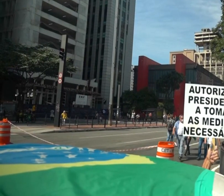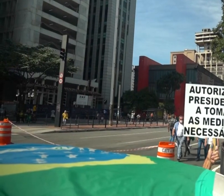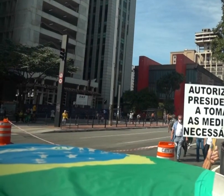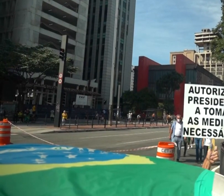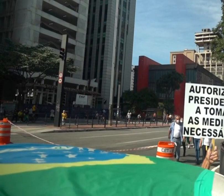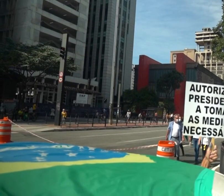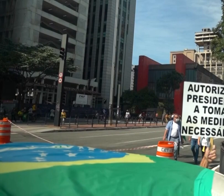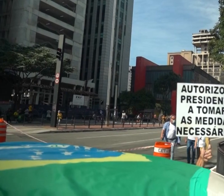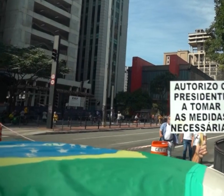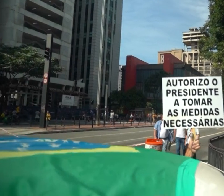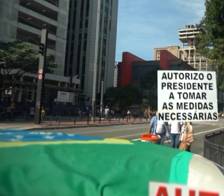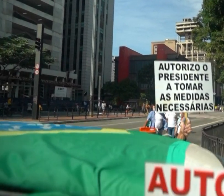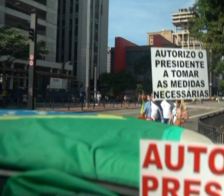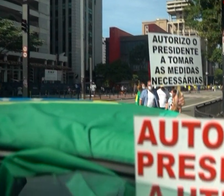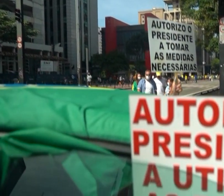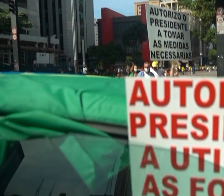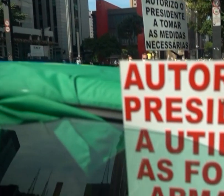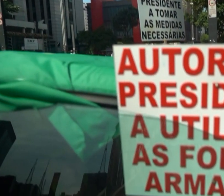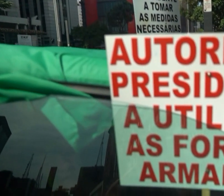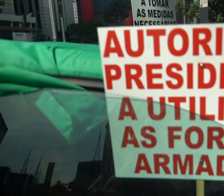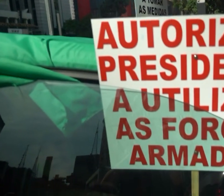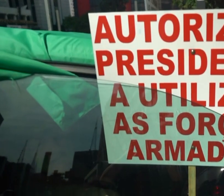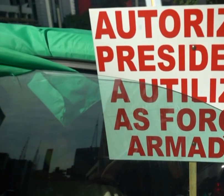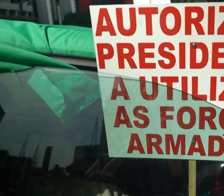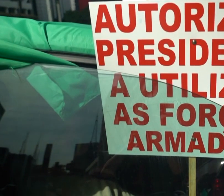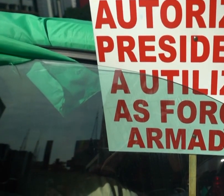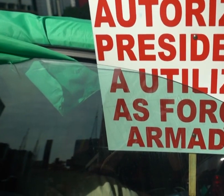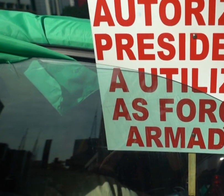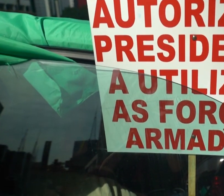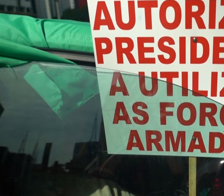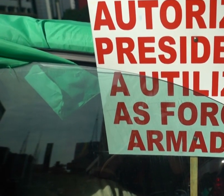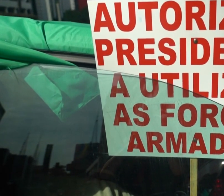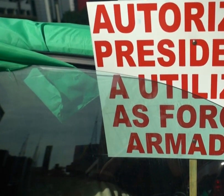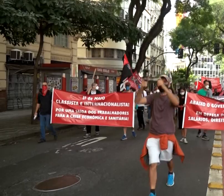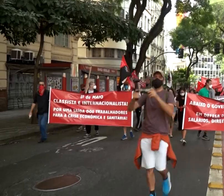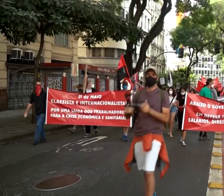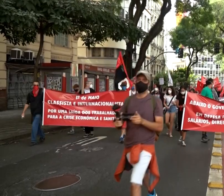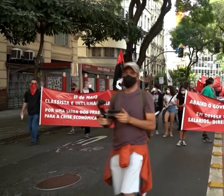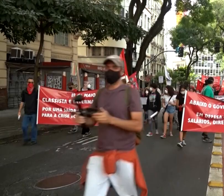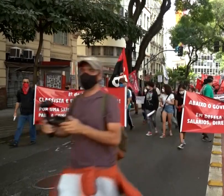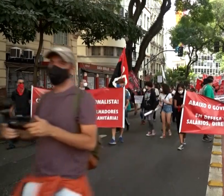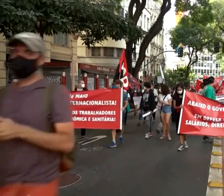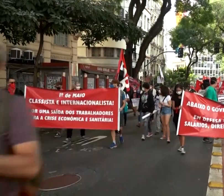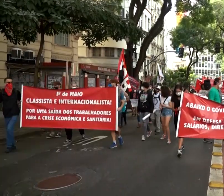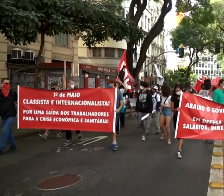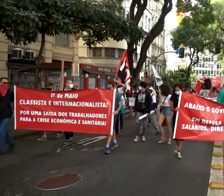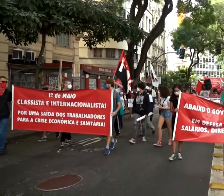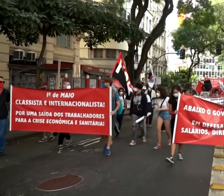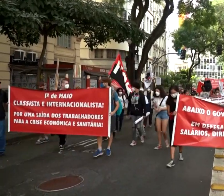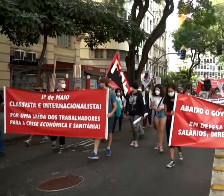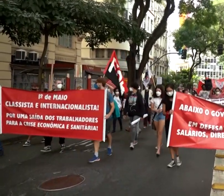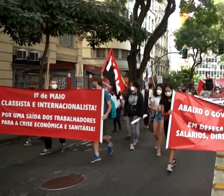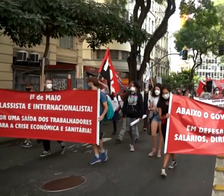opositores también convocaron marchas de ese mismo día la imagen del presidente se ha desgastado en los últimos meses con las revelaciones de una